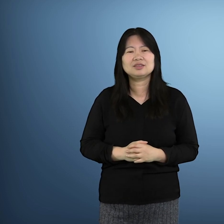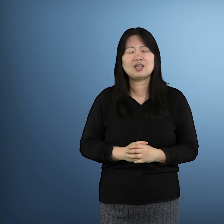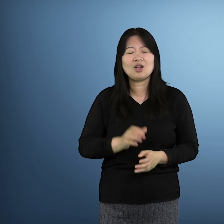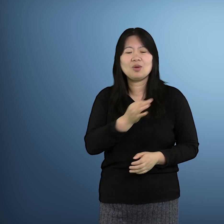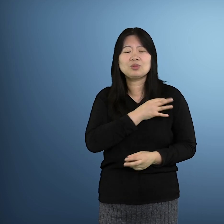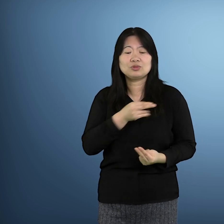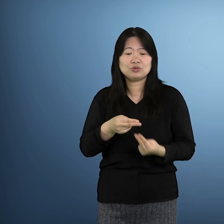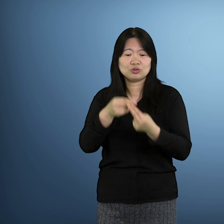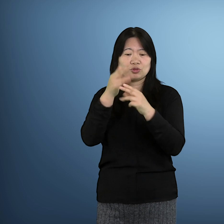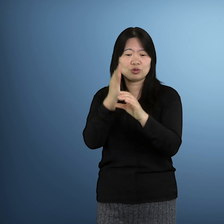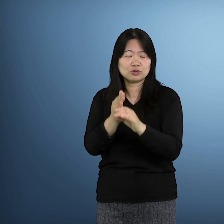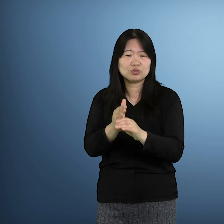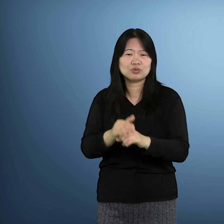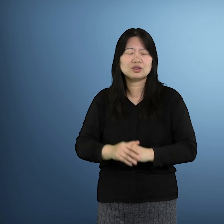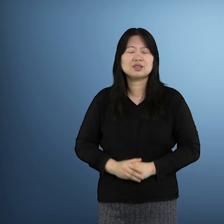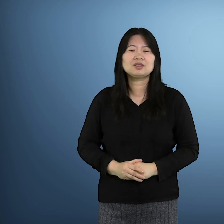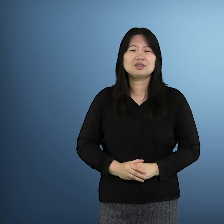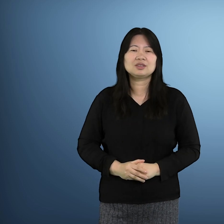부를 축적하고